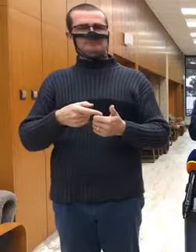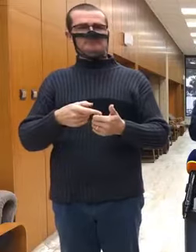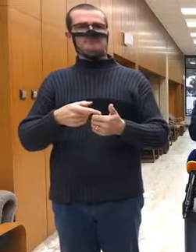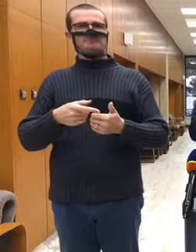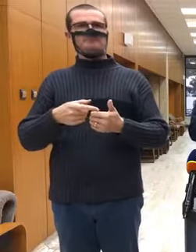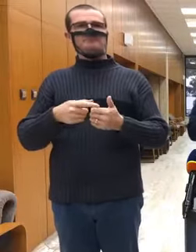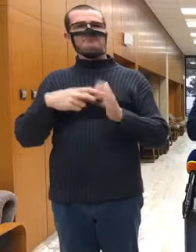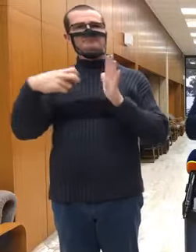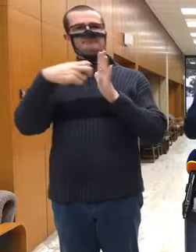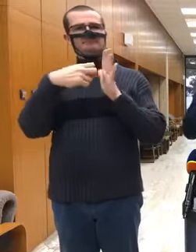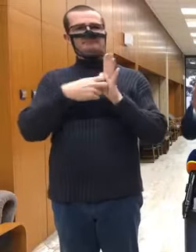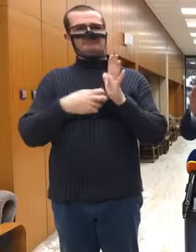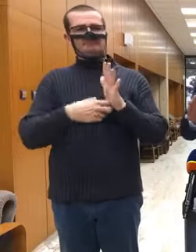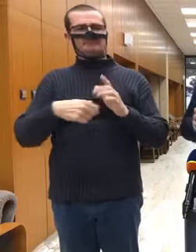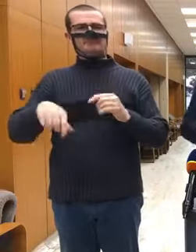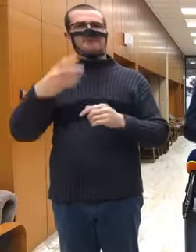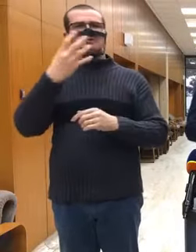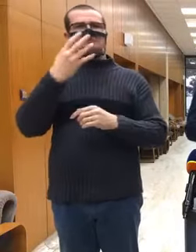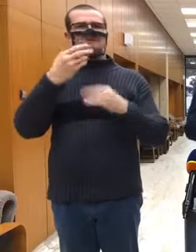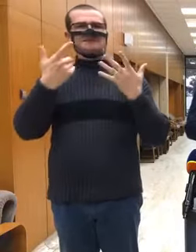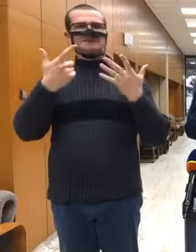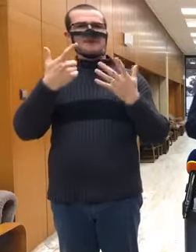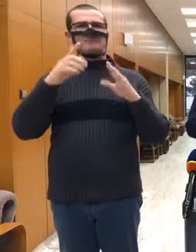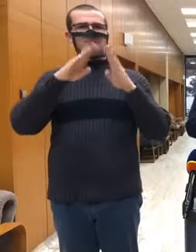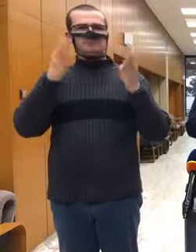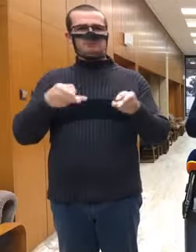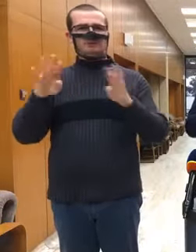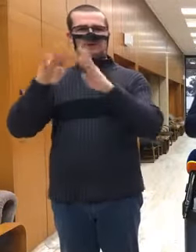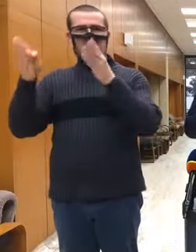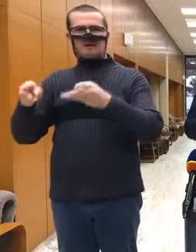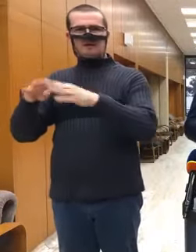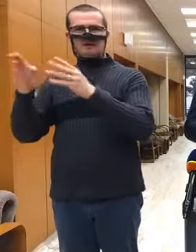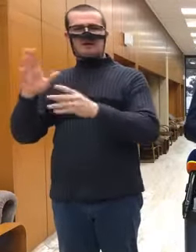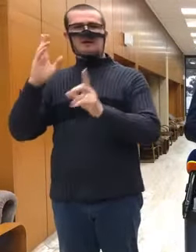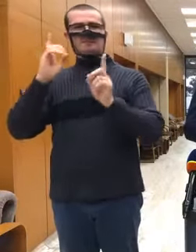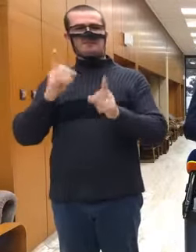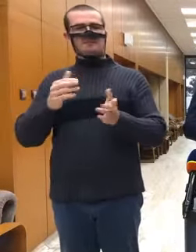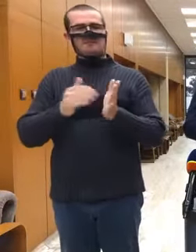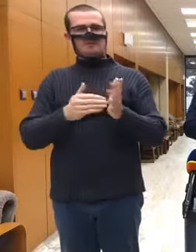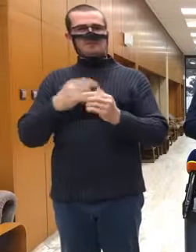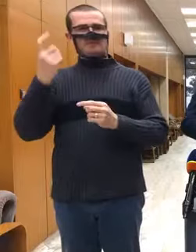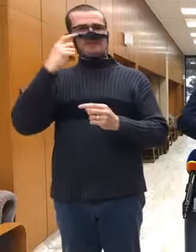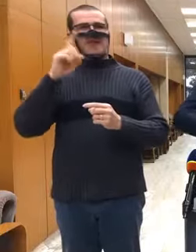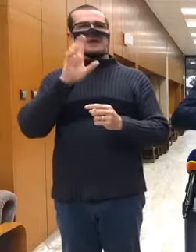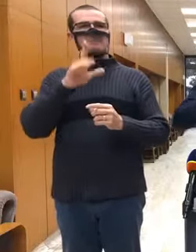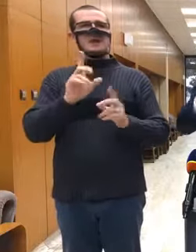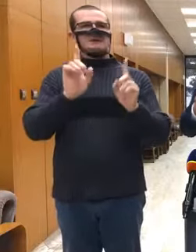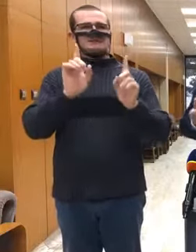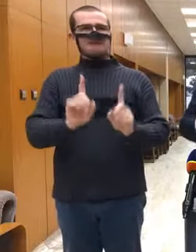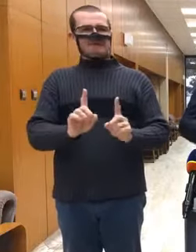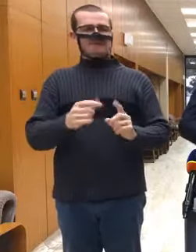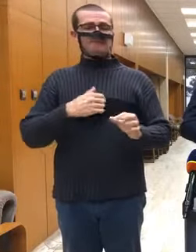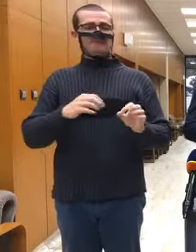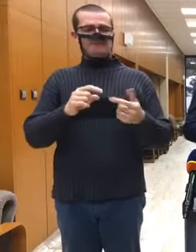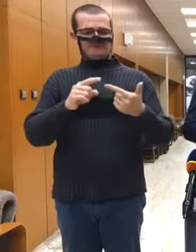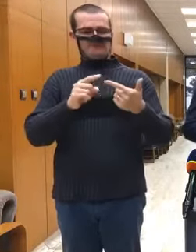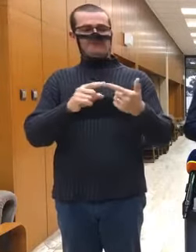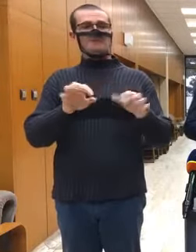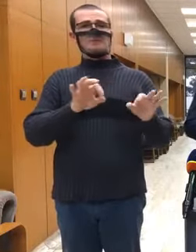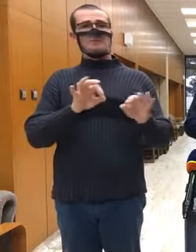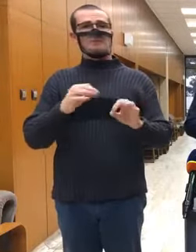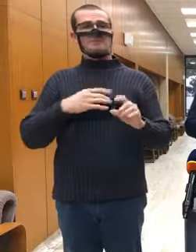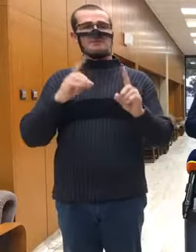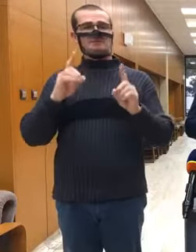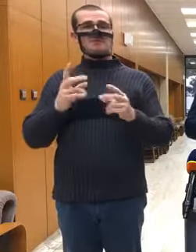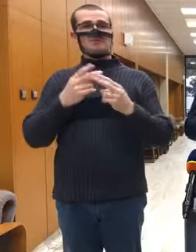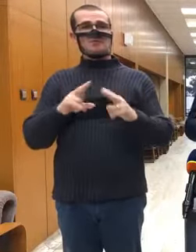pasportizáciu budov, to je 47 jednotlivých budov, potrebujeme vedieť, ktorá je v akom stave, pripravujeme sa na